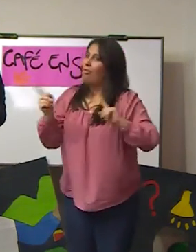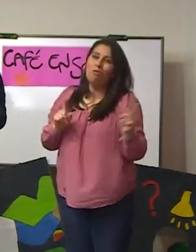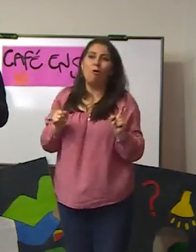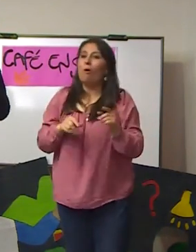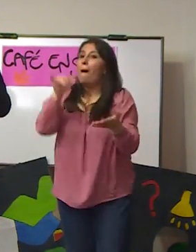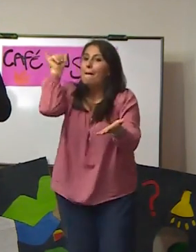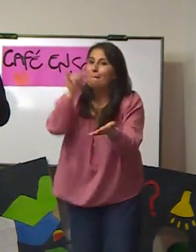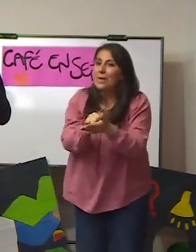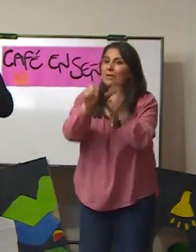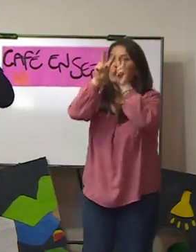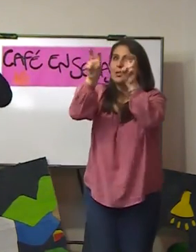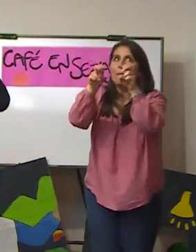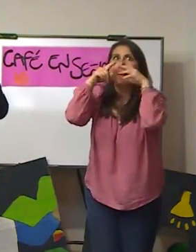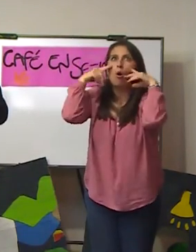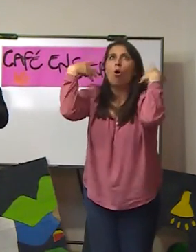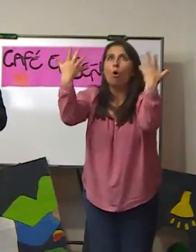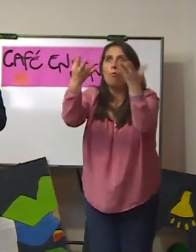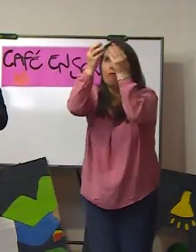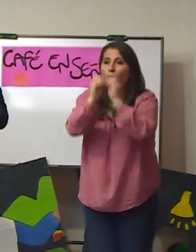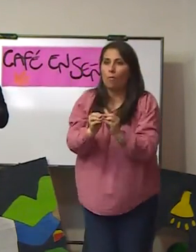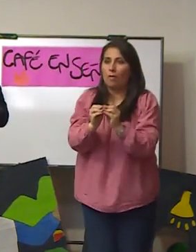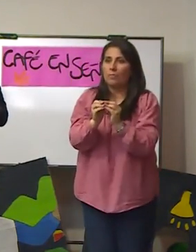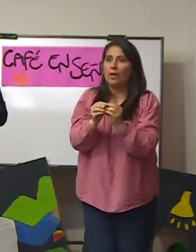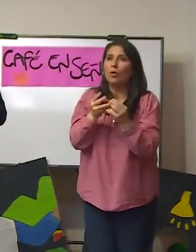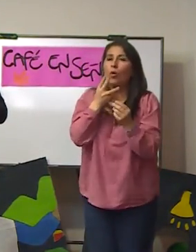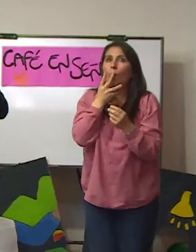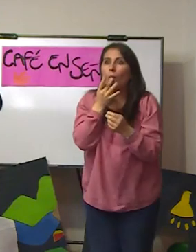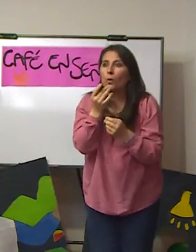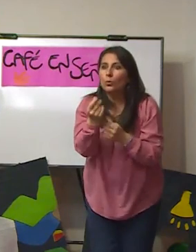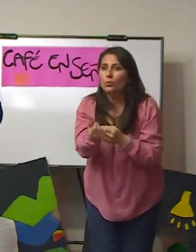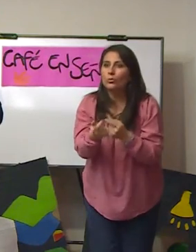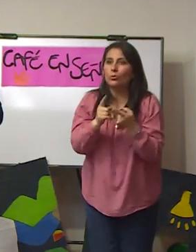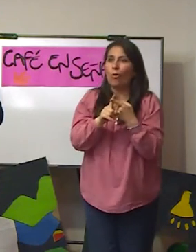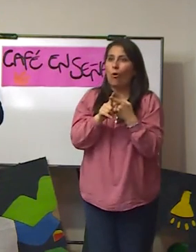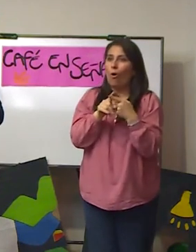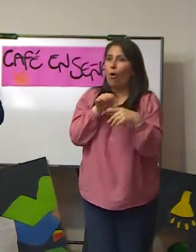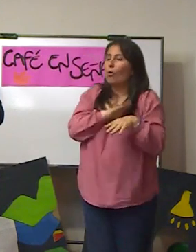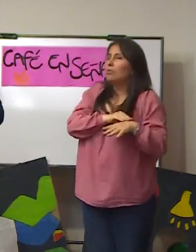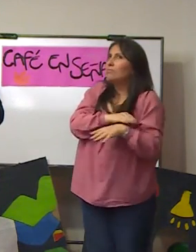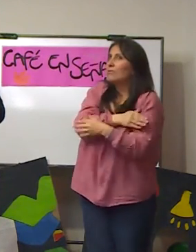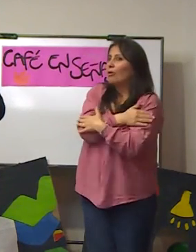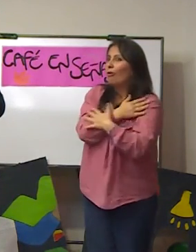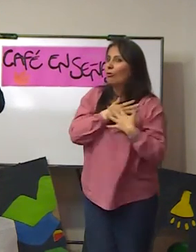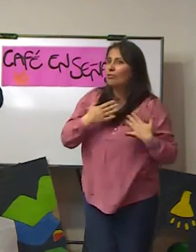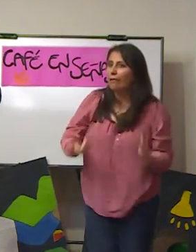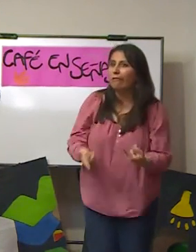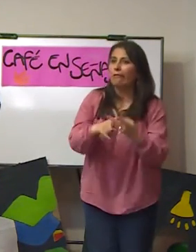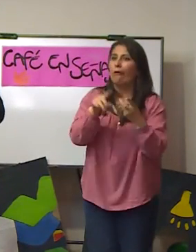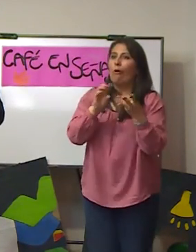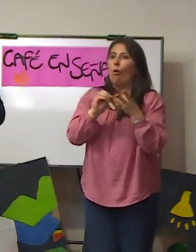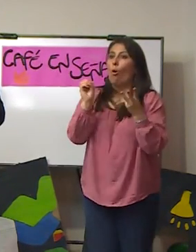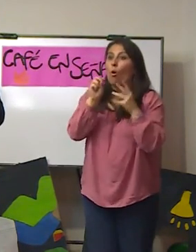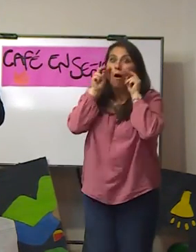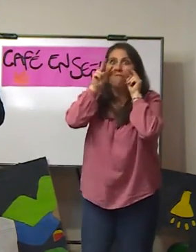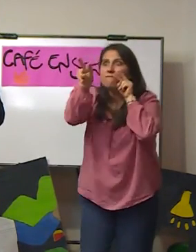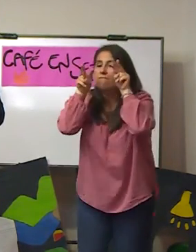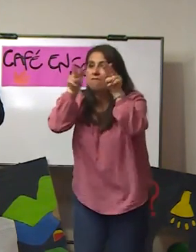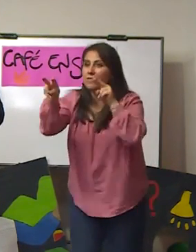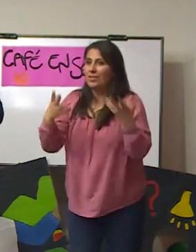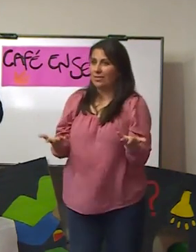contacto, con gusto, con vista, para así poder ser nosotros como personas y